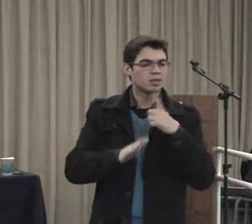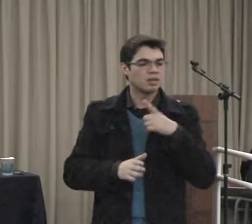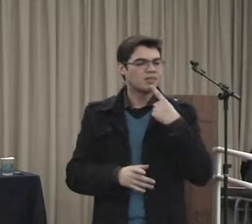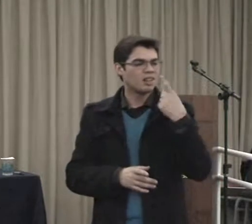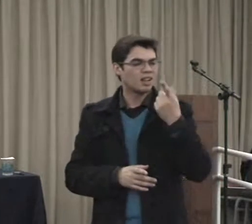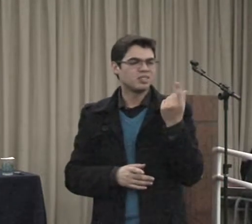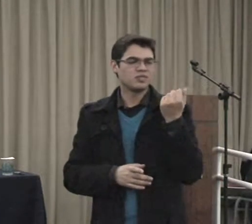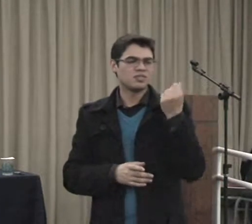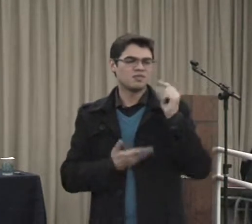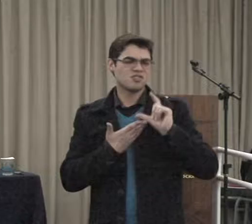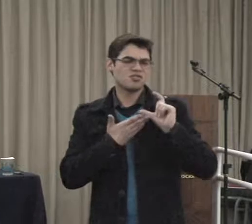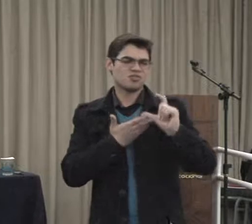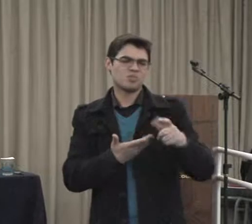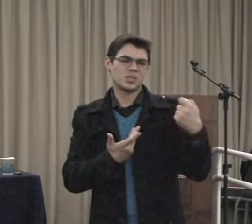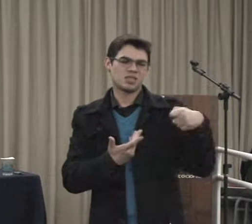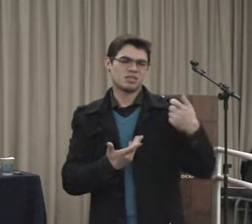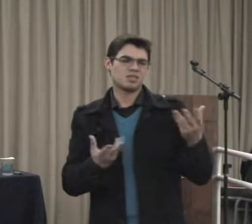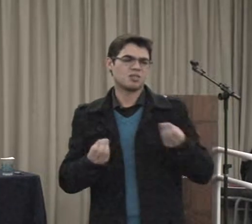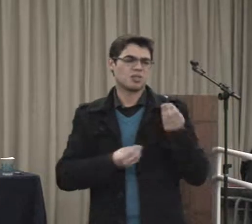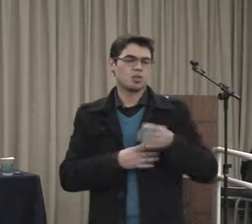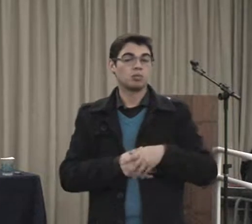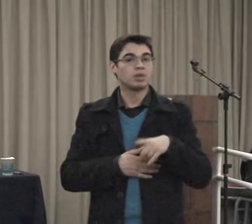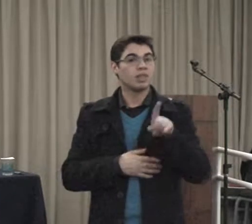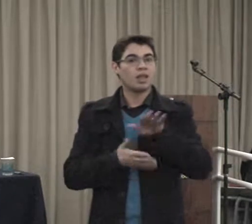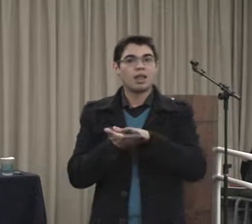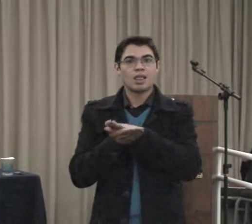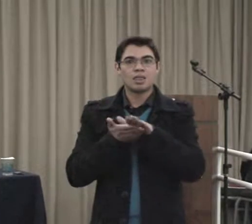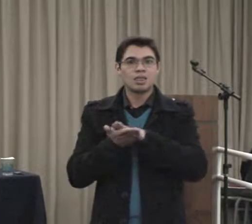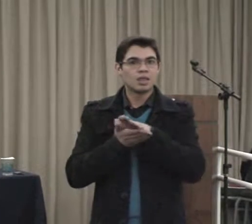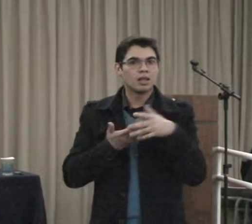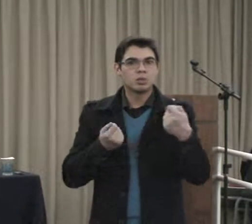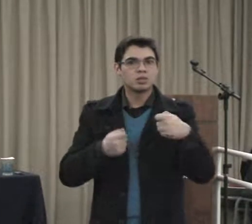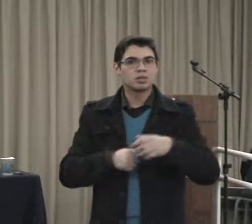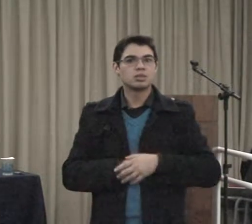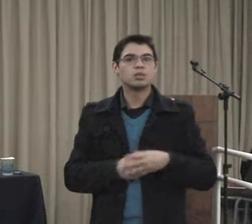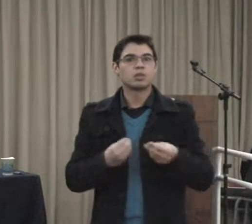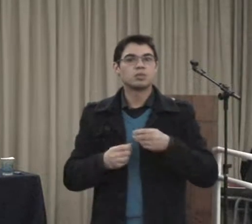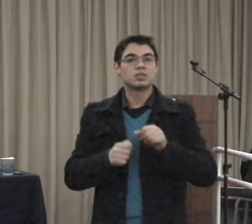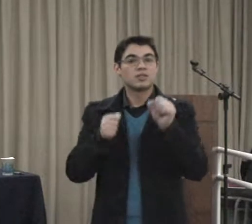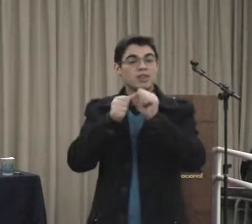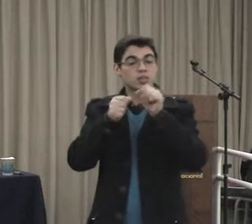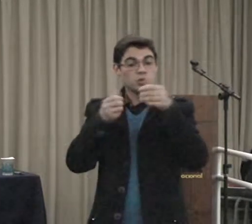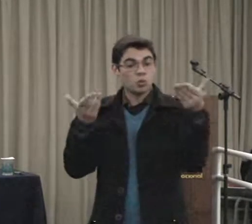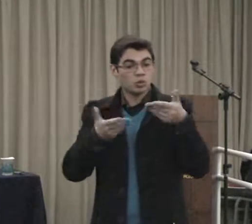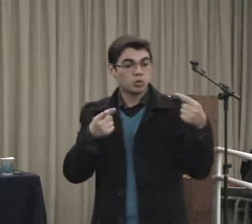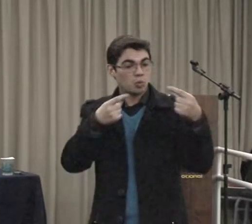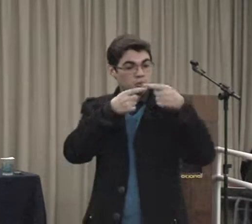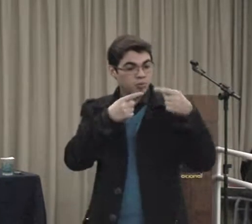que investir. Eu falo, você não precisa investir nada. Você faz o que você faz hoje.